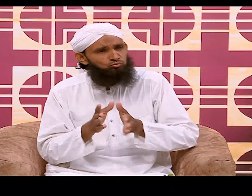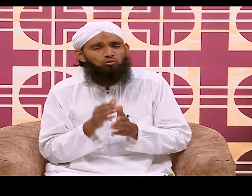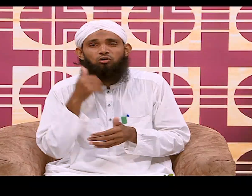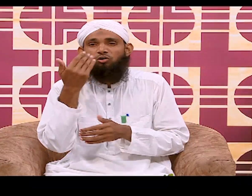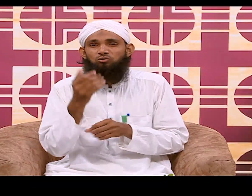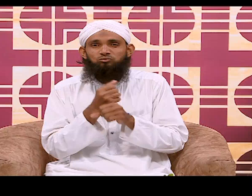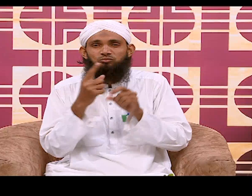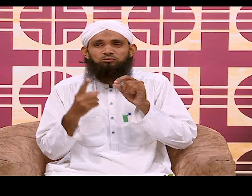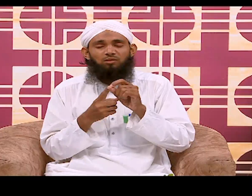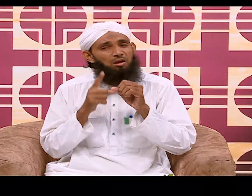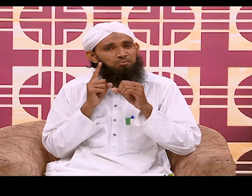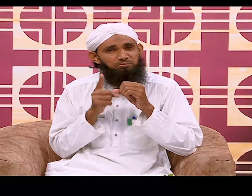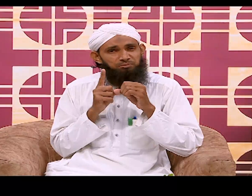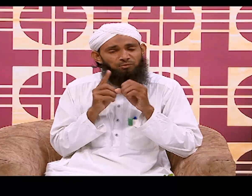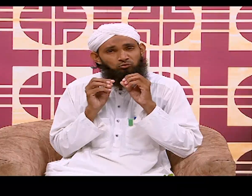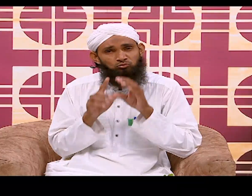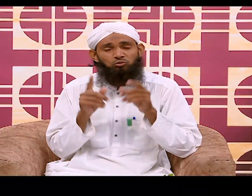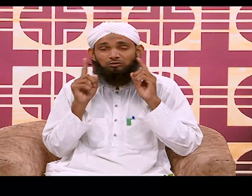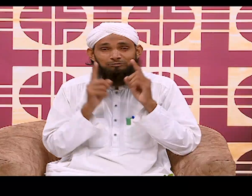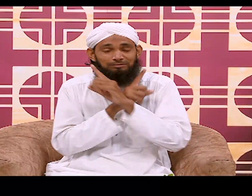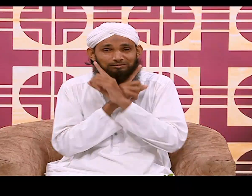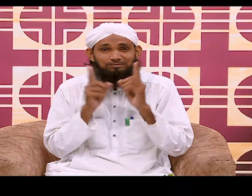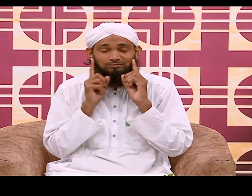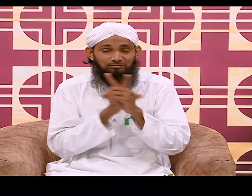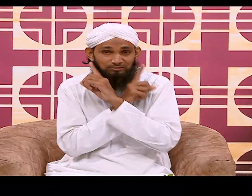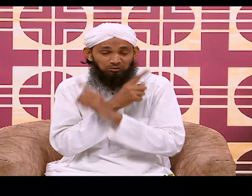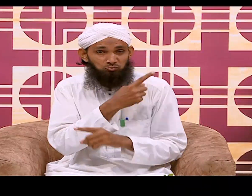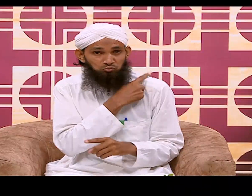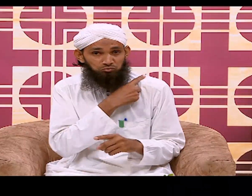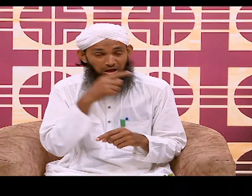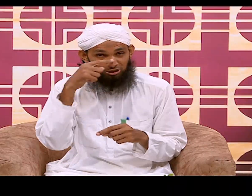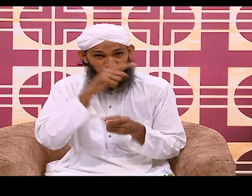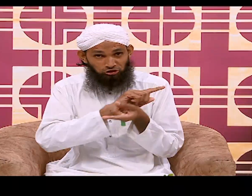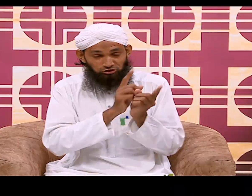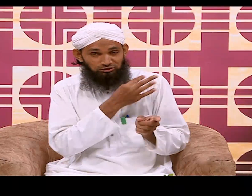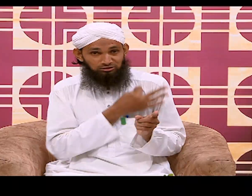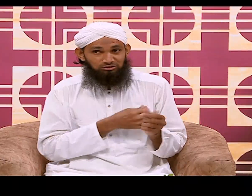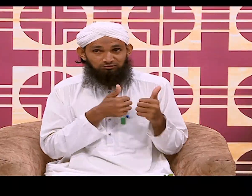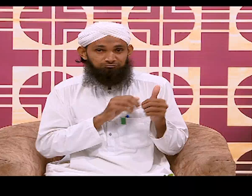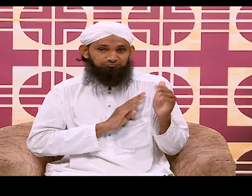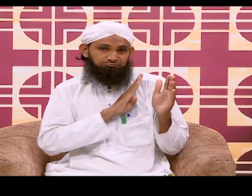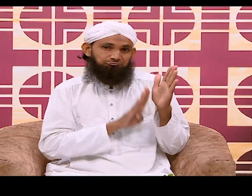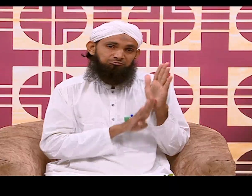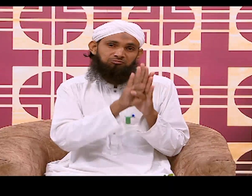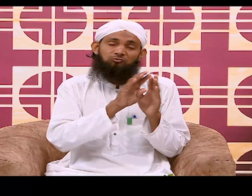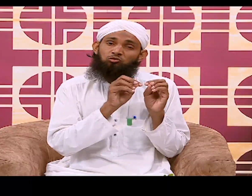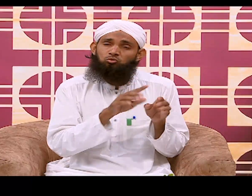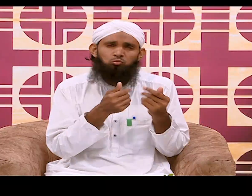آپ کا بیان سن کر لوگ اپنے گناہوں پر نادم ہوتے اور توبہ کر کے نیک انسان بن جایا کرتے تھے۔ کتنے